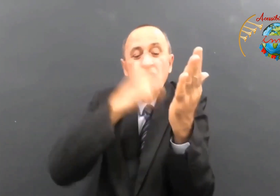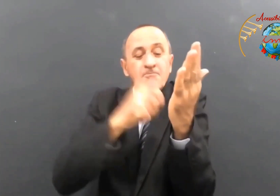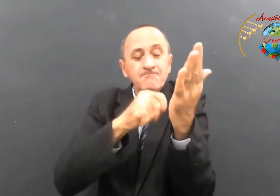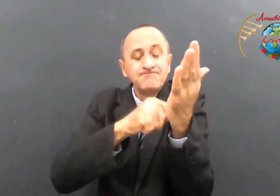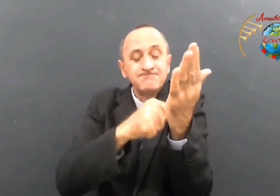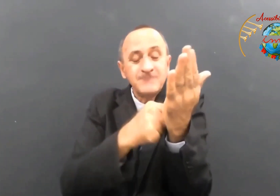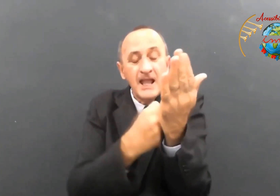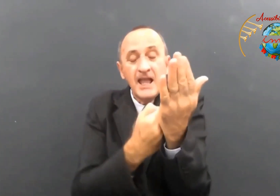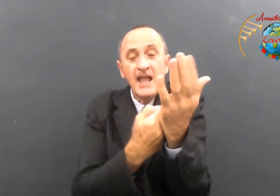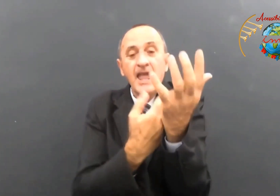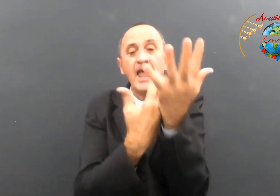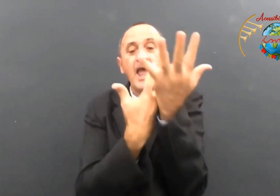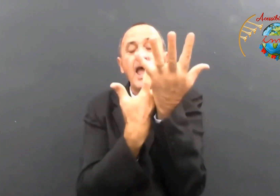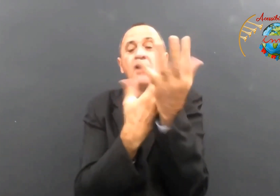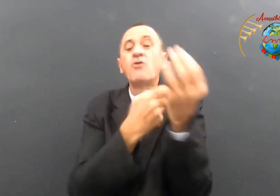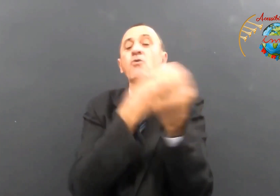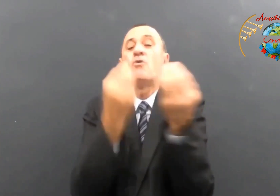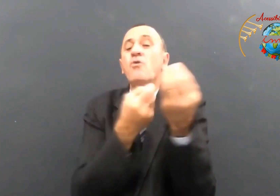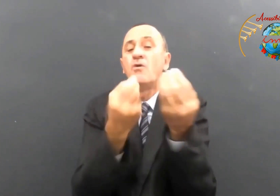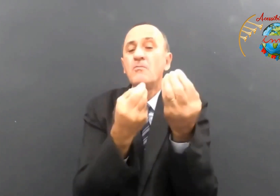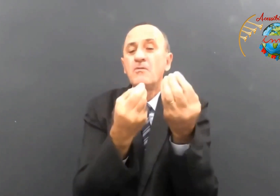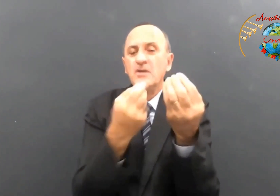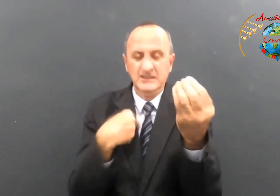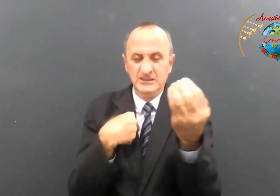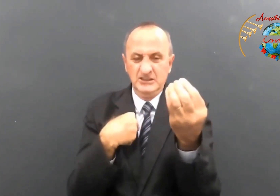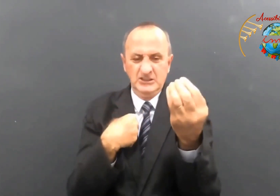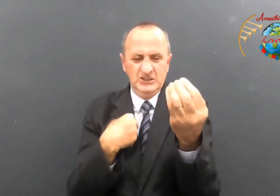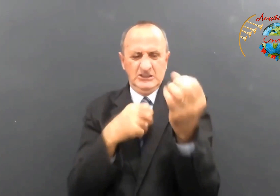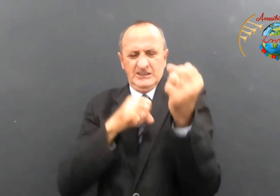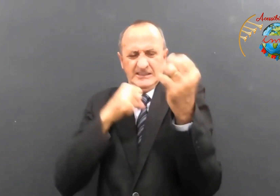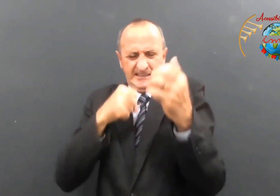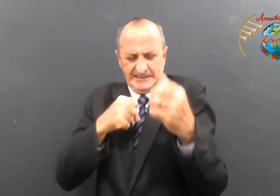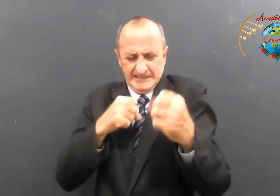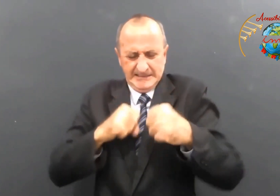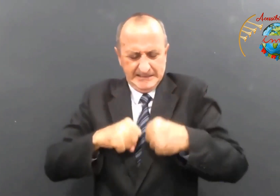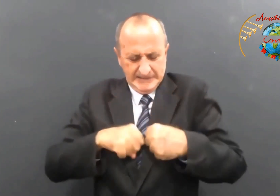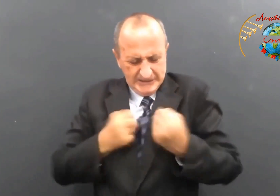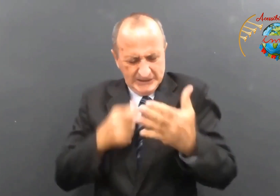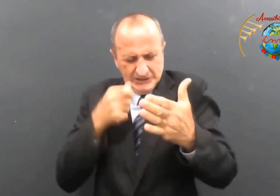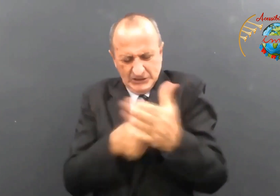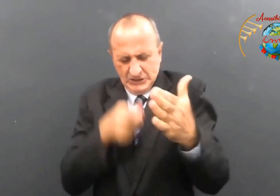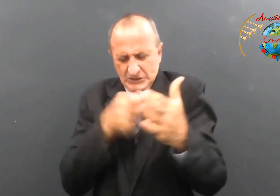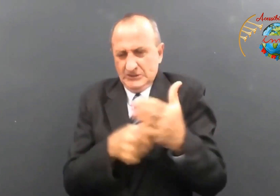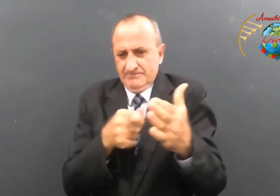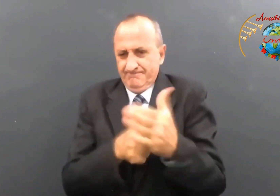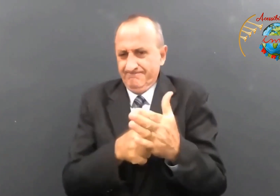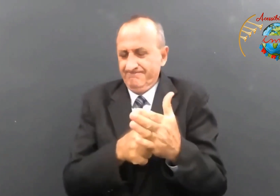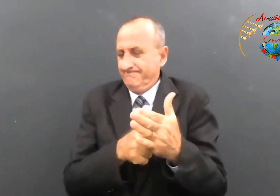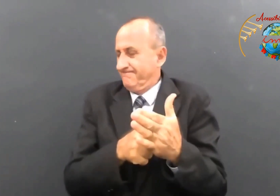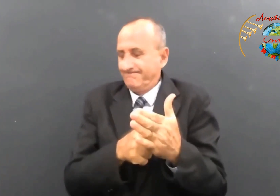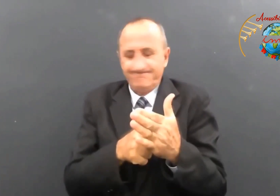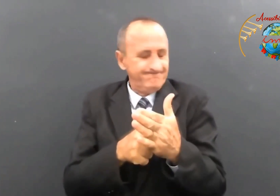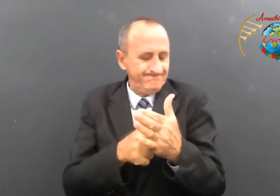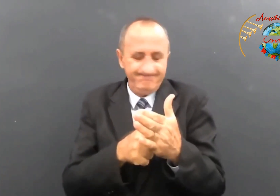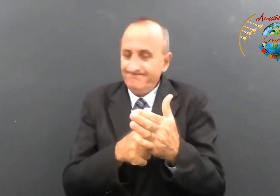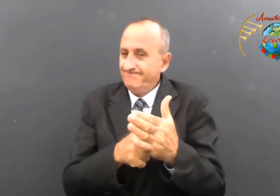se revela, então? Pelo meu esforço humano em revelá-lo? Não, ele se